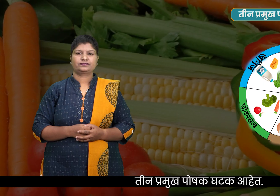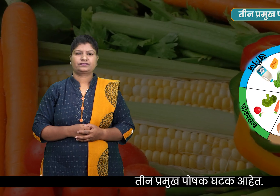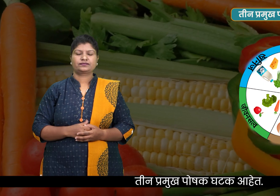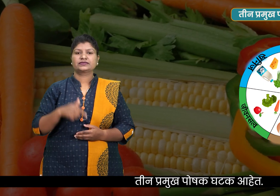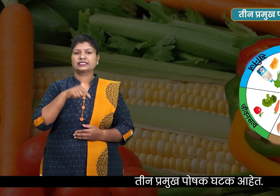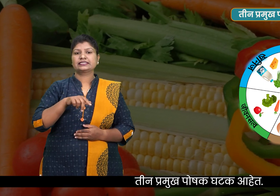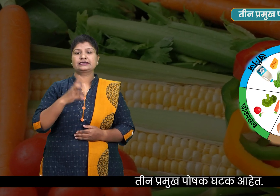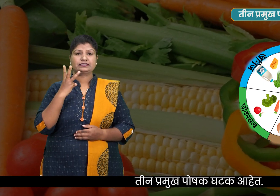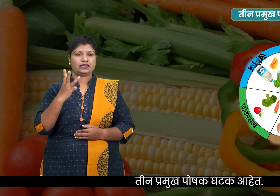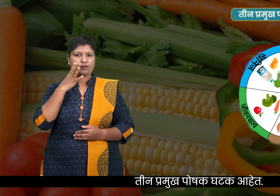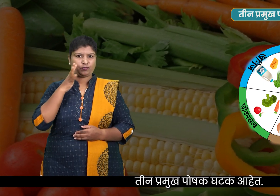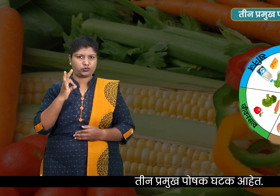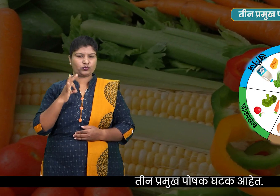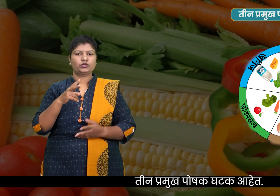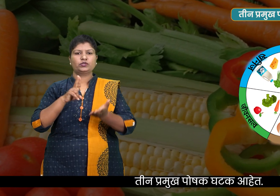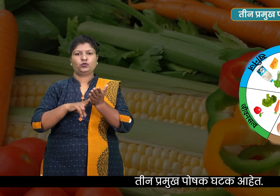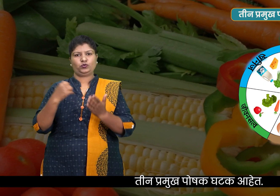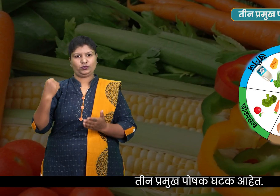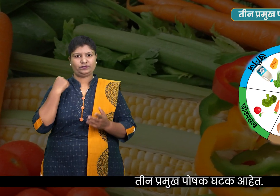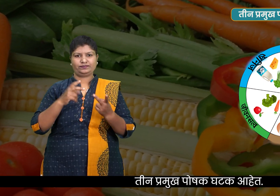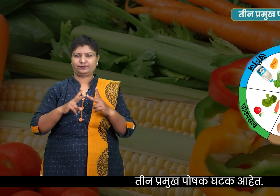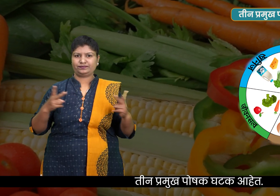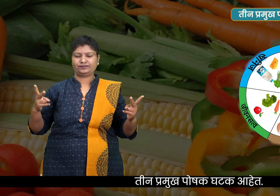3 प्रमुख पोषक घटक आहेत: